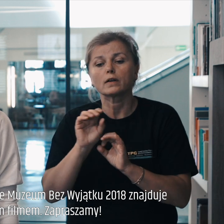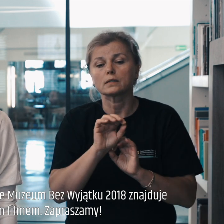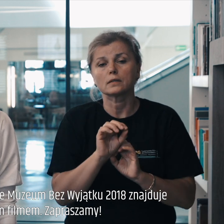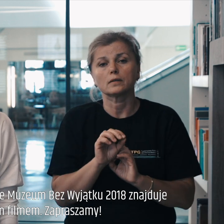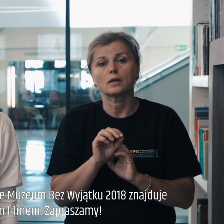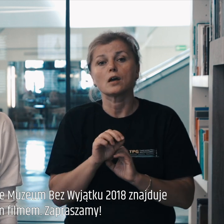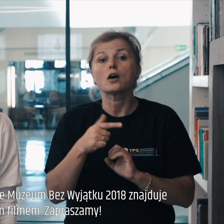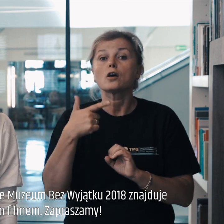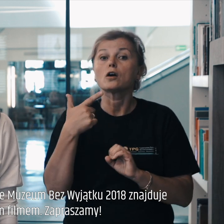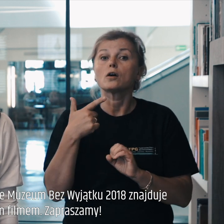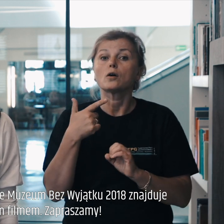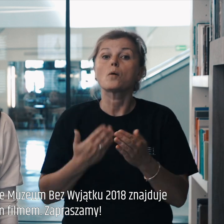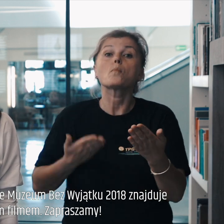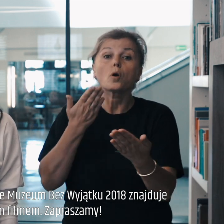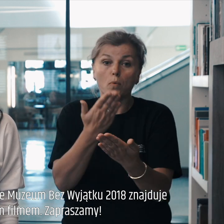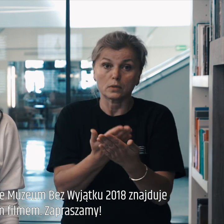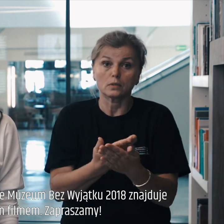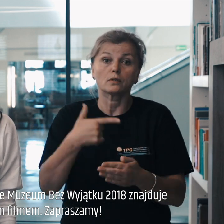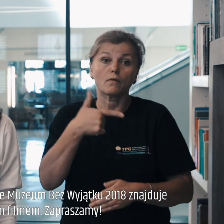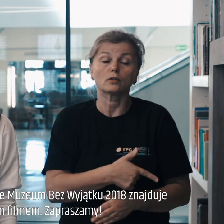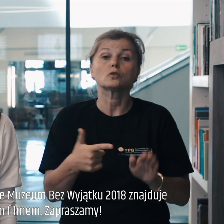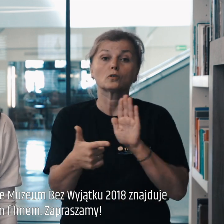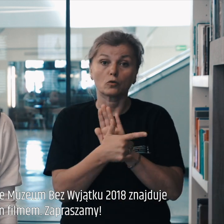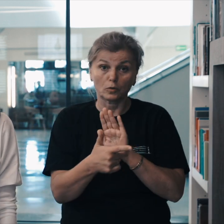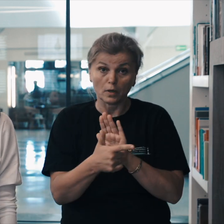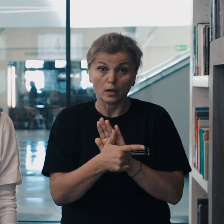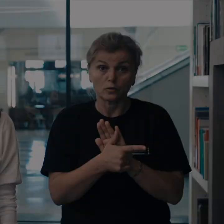znajduje się pod tym filmem. Zapraszamy!